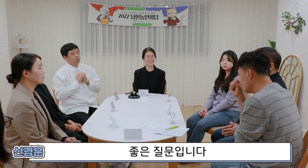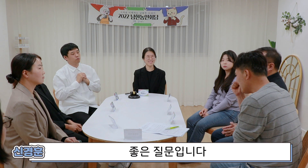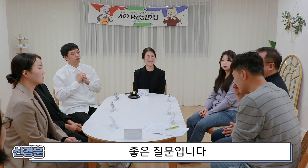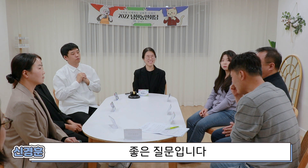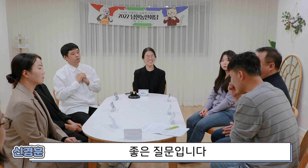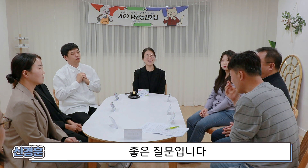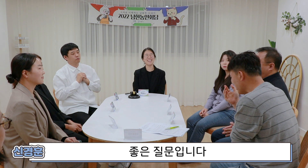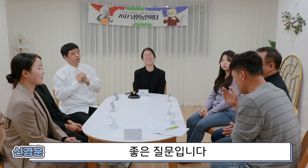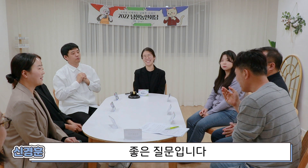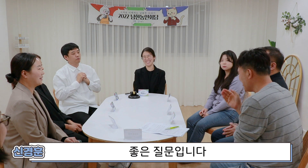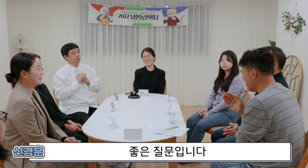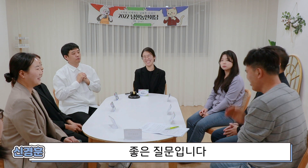좋은 질문.